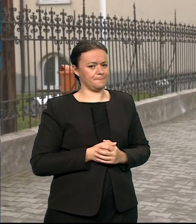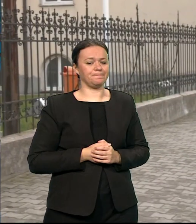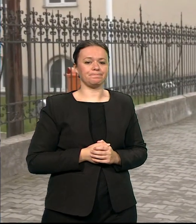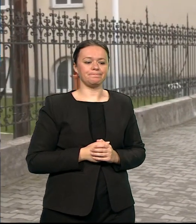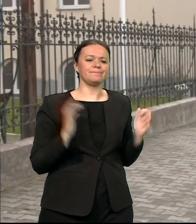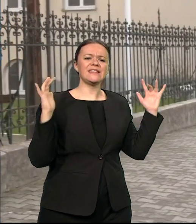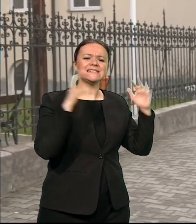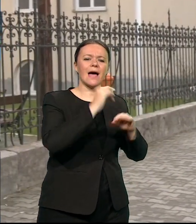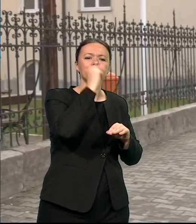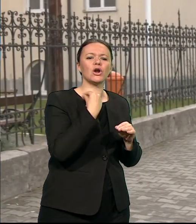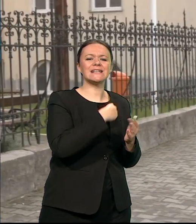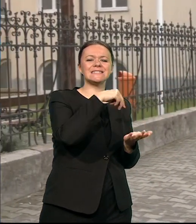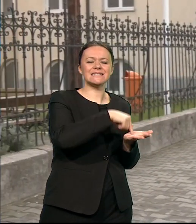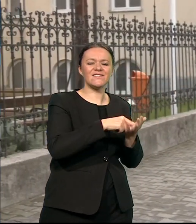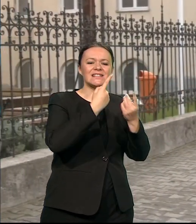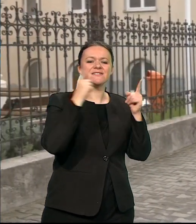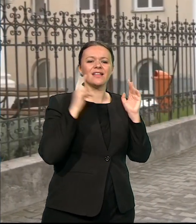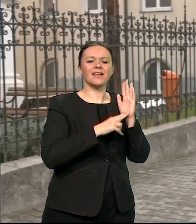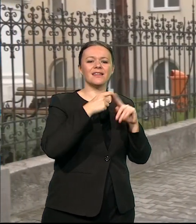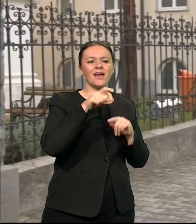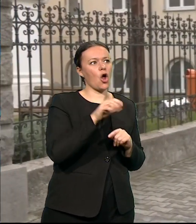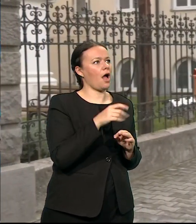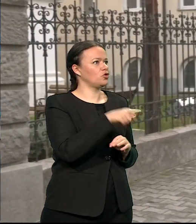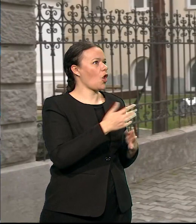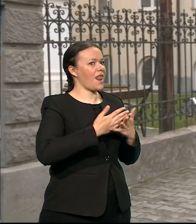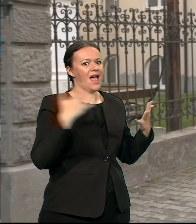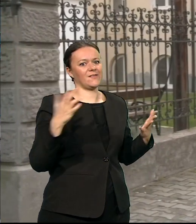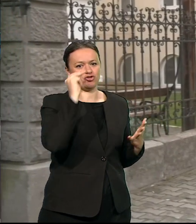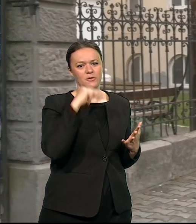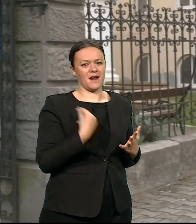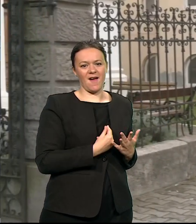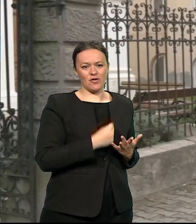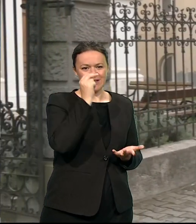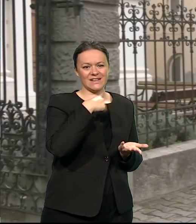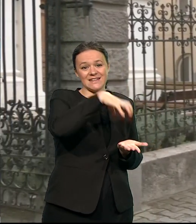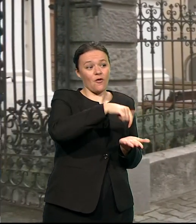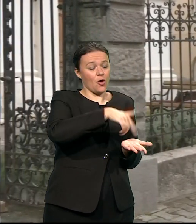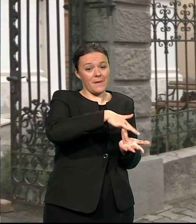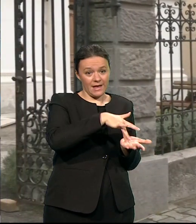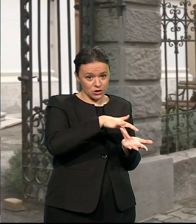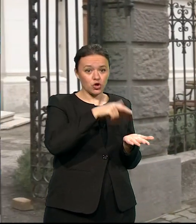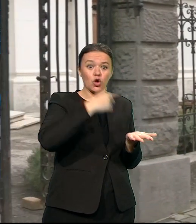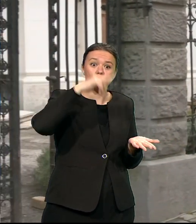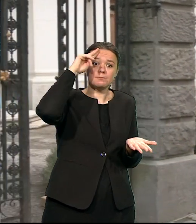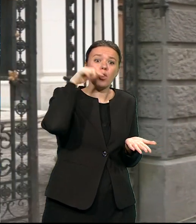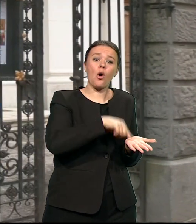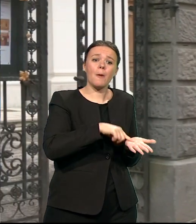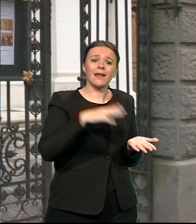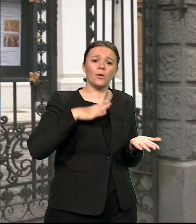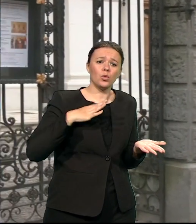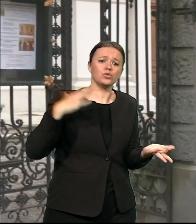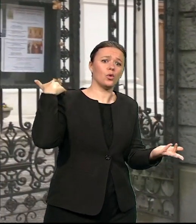Saborna crkva Svetog Nikole predstavlja najveći pravoslavni hram ovde u Sremskim Karlovcima. Spada u spomenike kulture